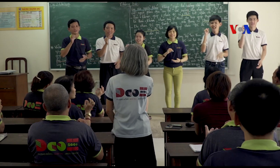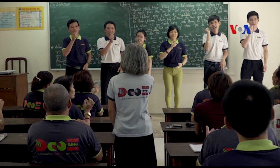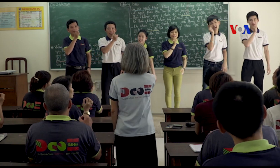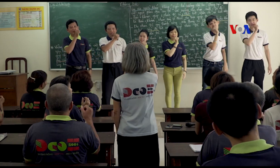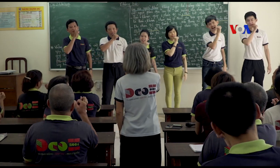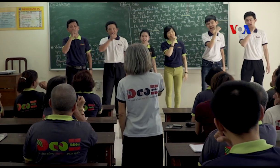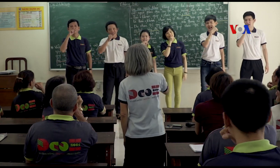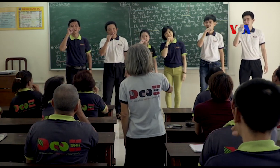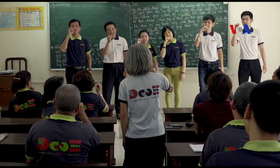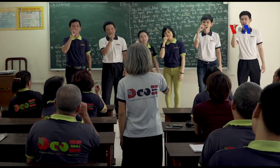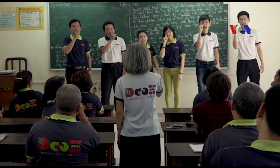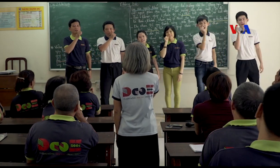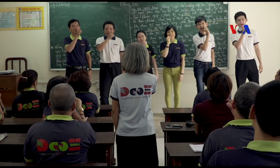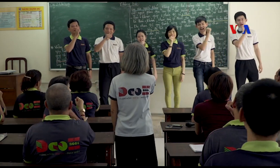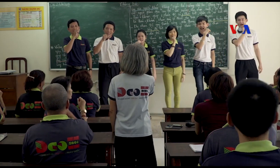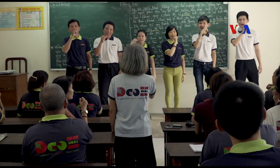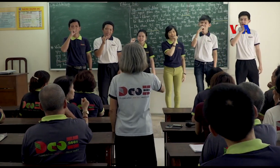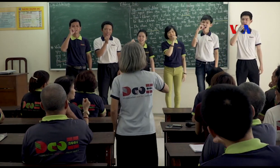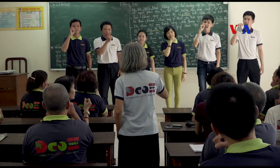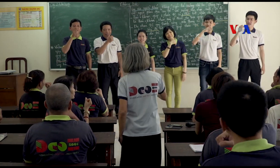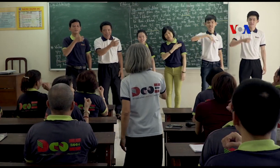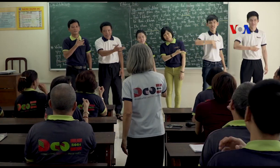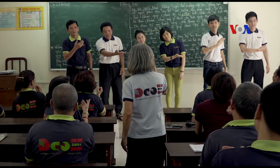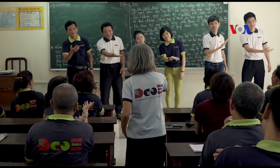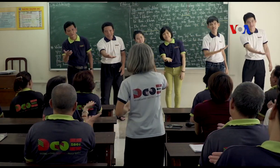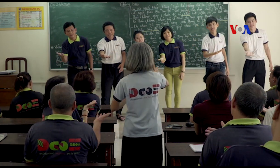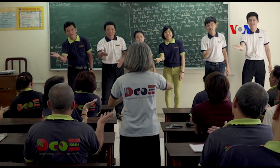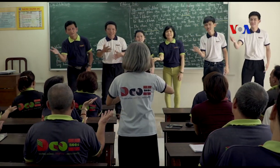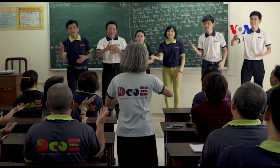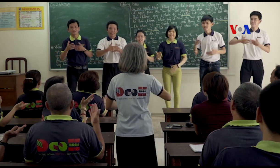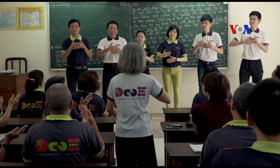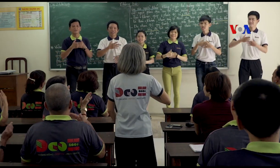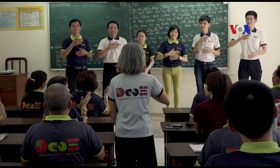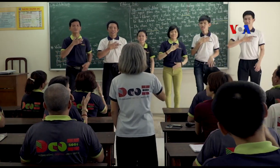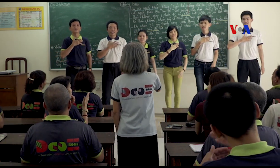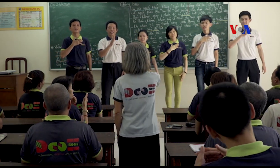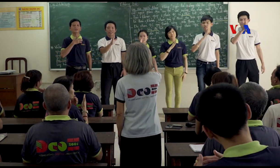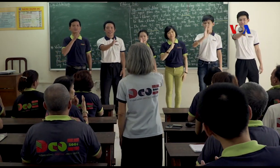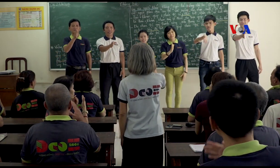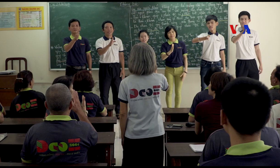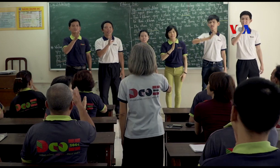làm chúng ta lắng lại và chợt thấy Việt Nam thật đẹp khi có những người như họ.